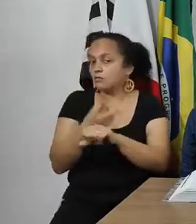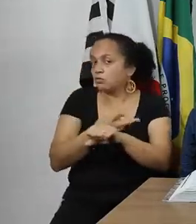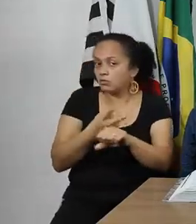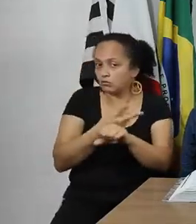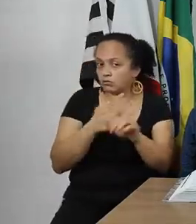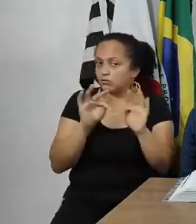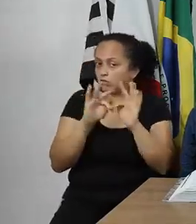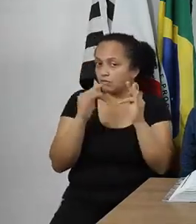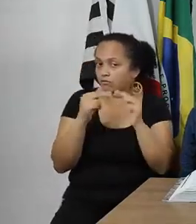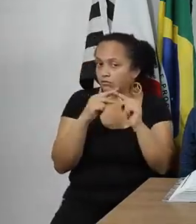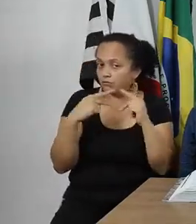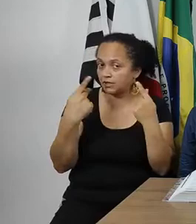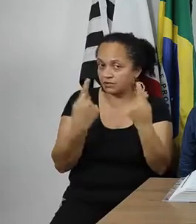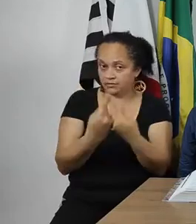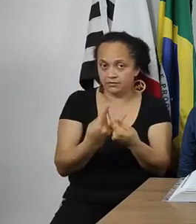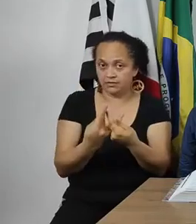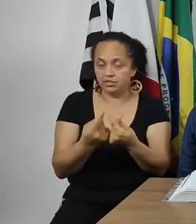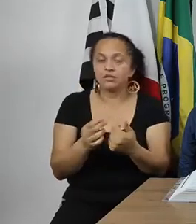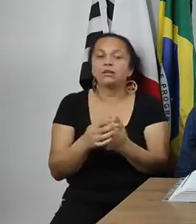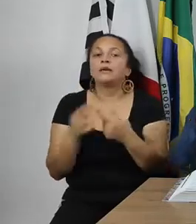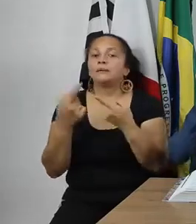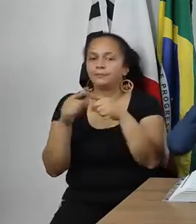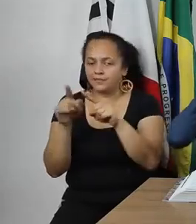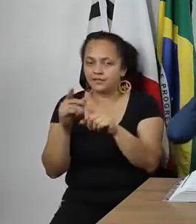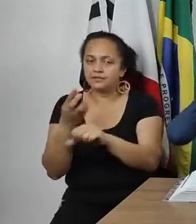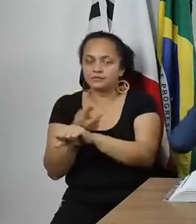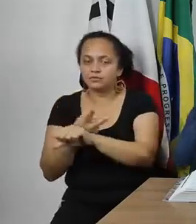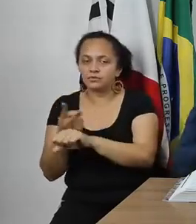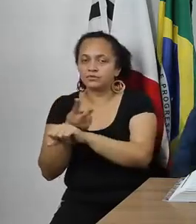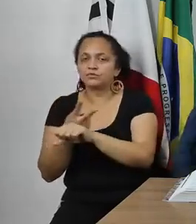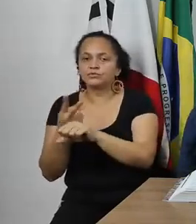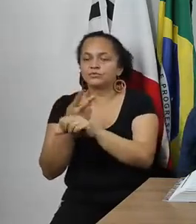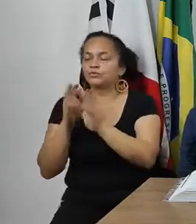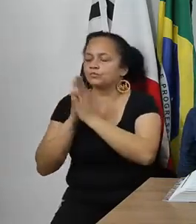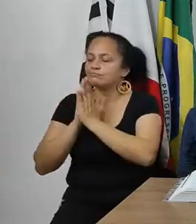do profeta. E hoje nós temos aqui,